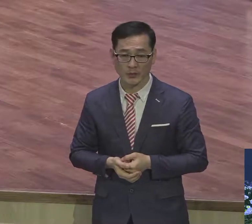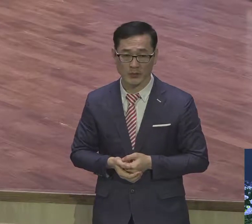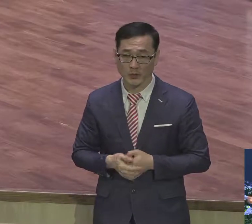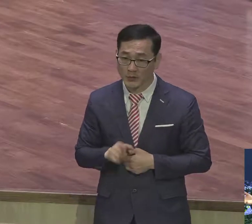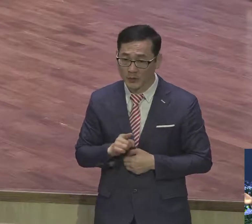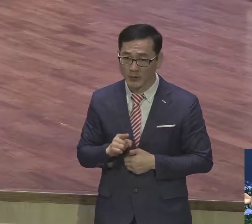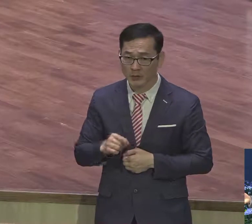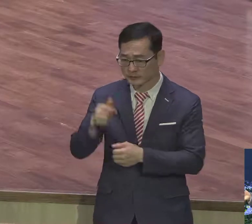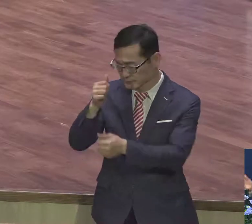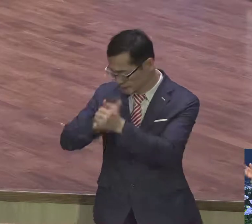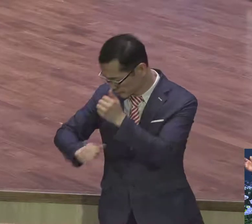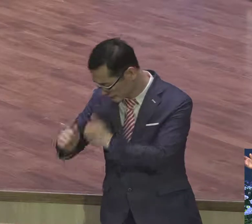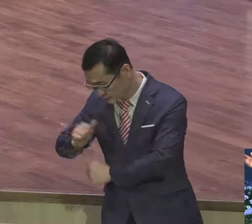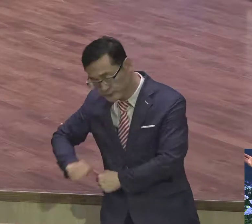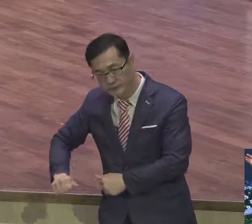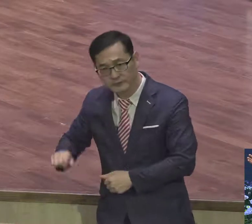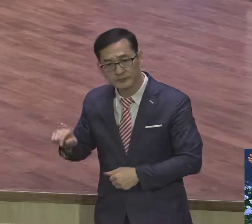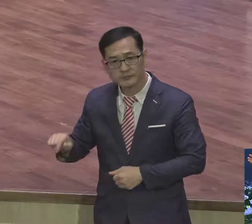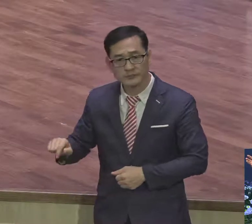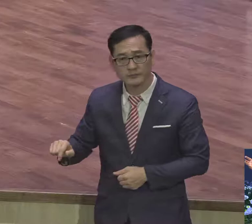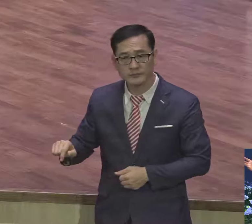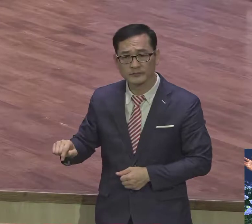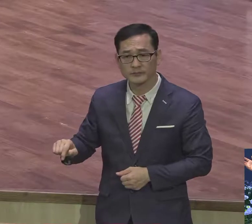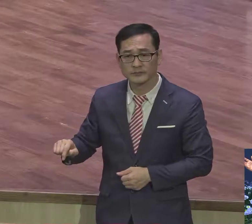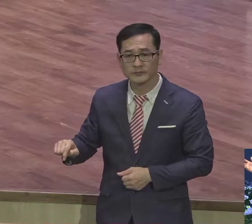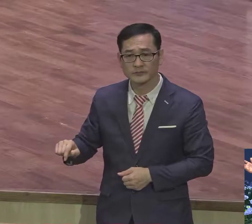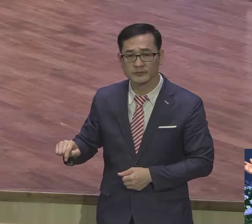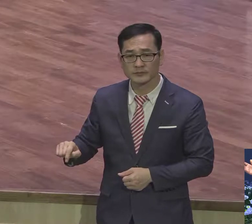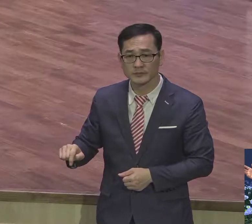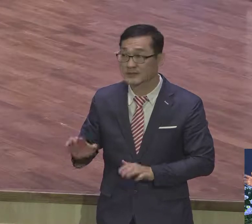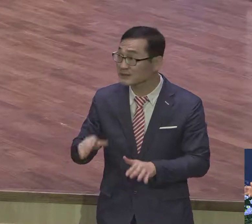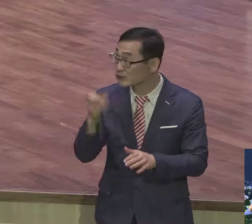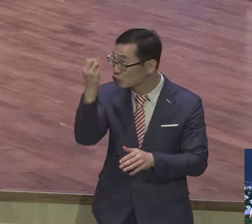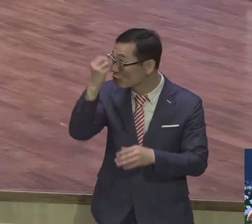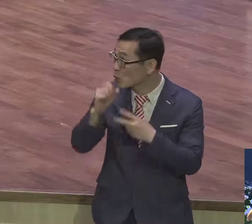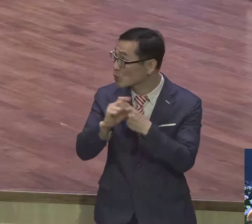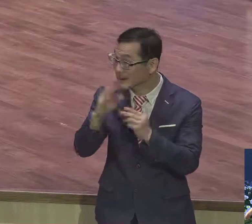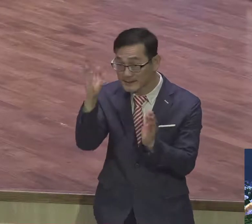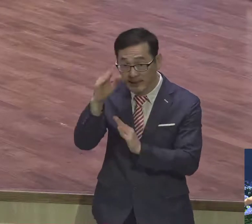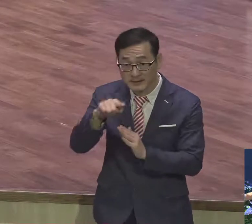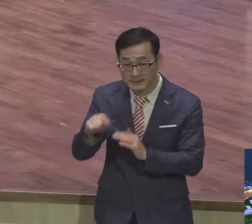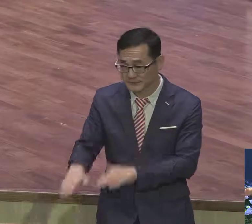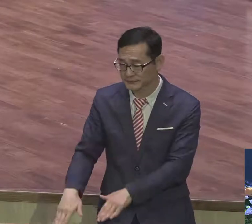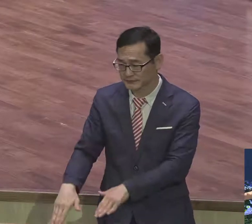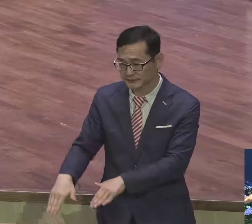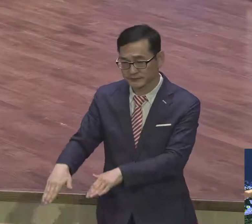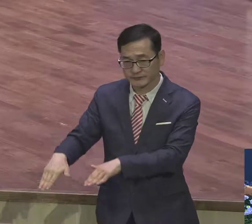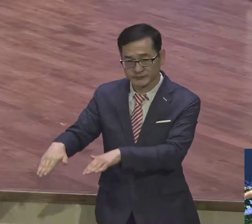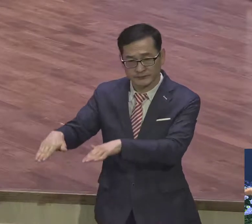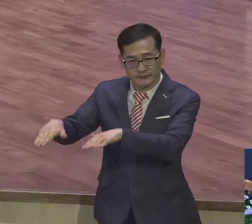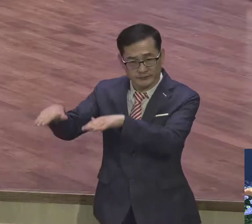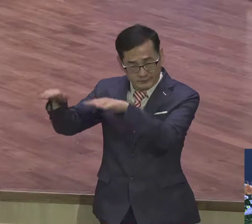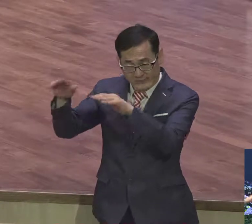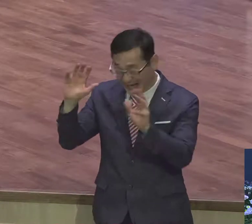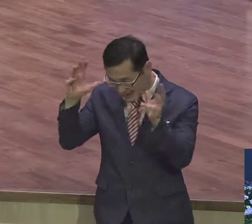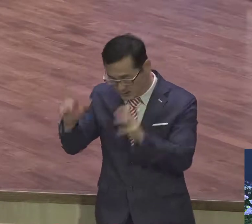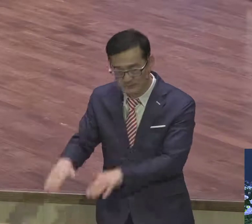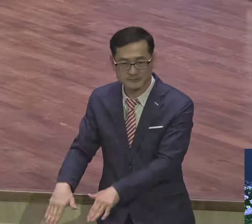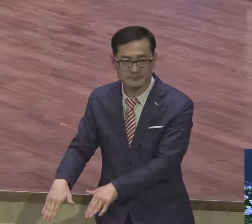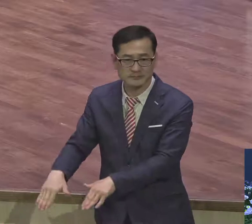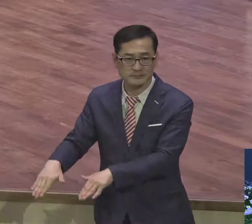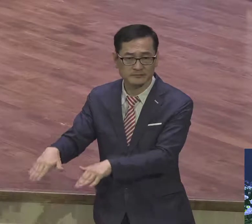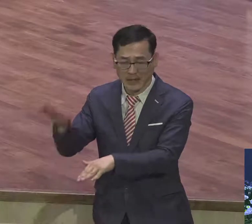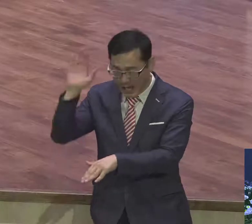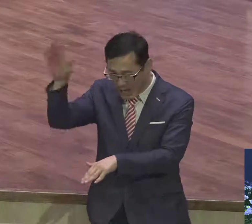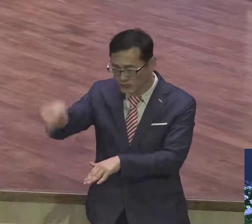우리 후대들 저 중고등학생들 우리 잘한 태양아 아이들 잘한 애들 수천명이요